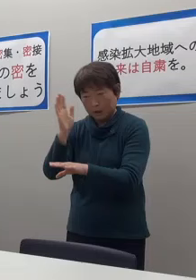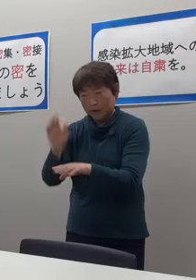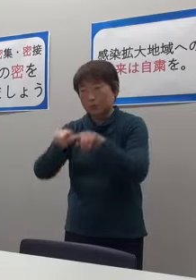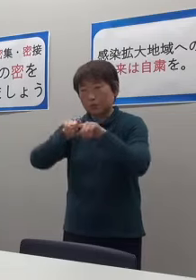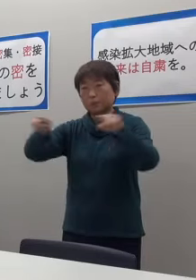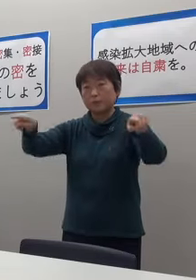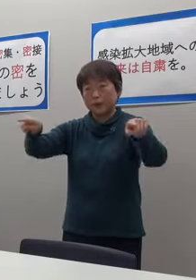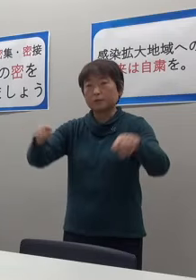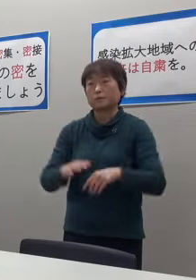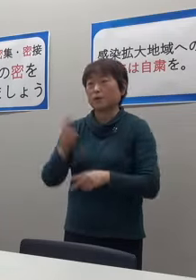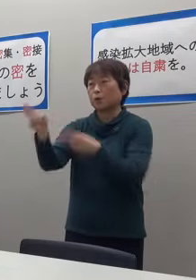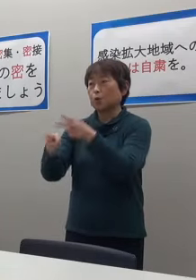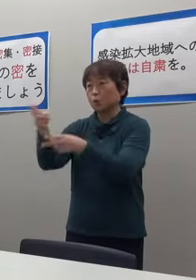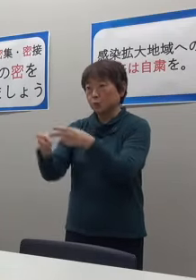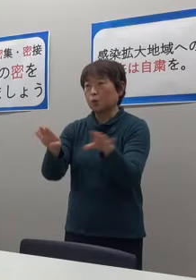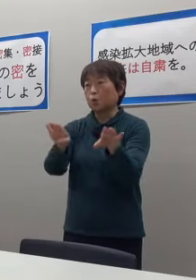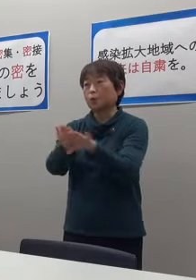その他、